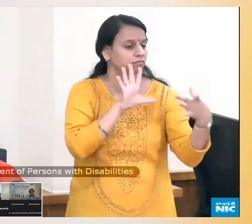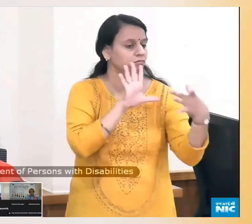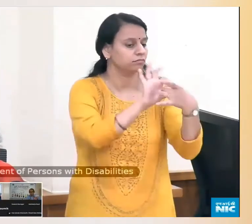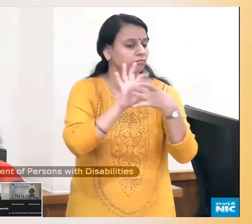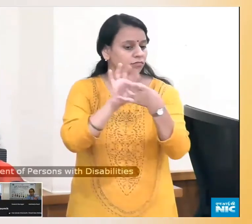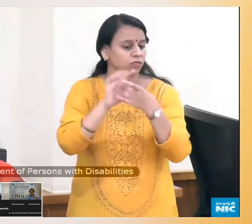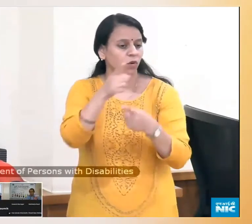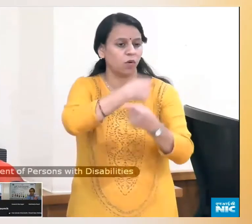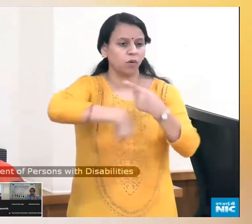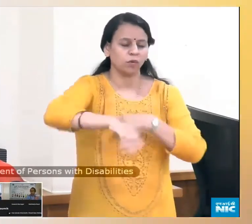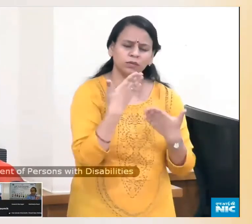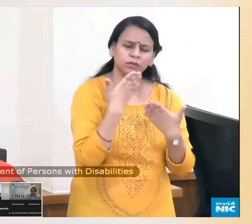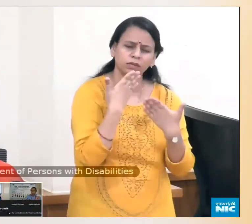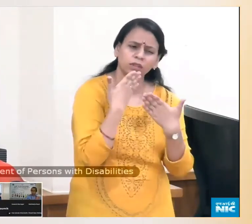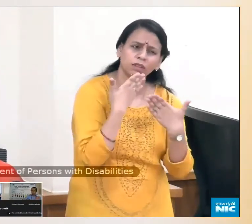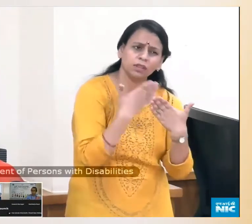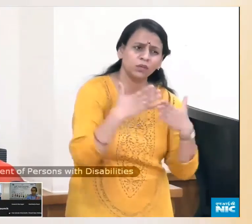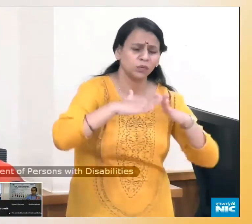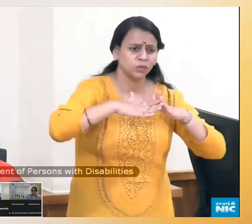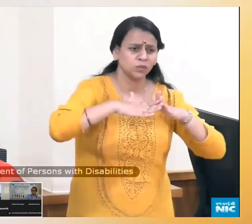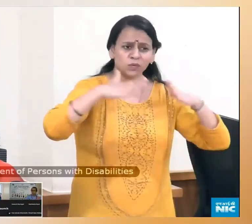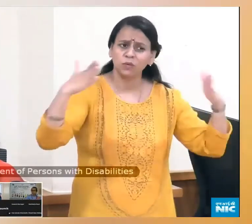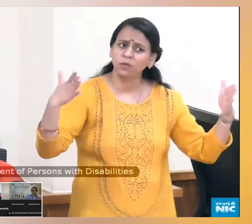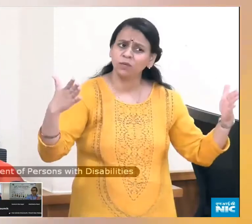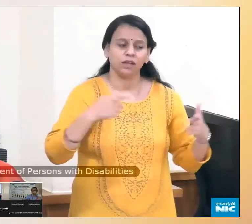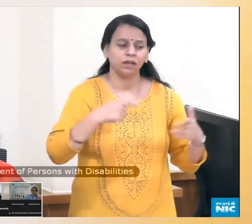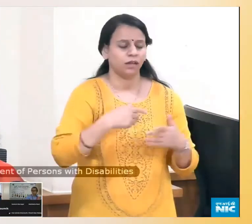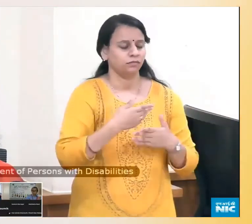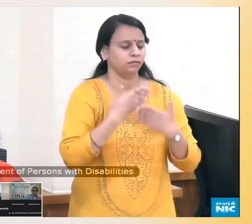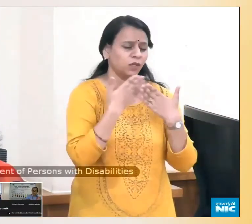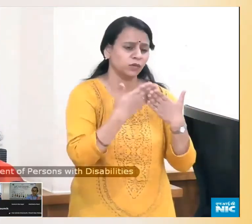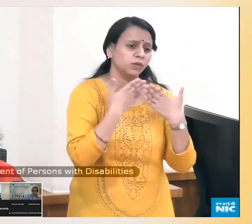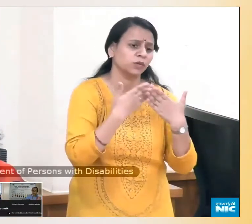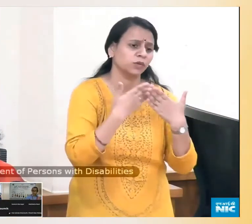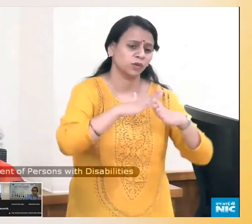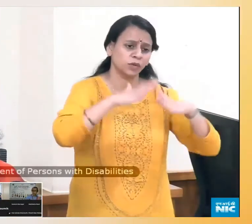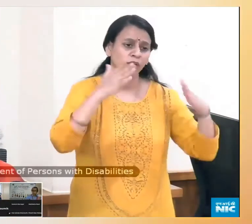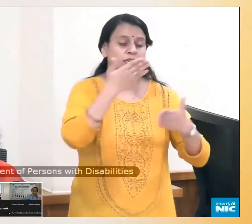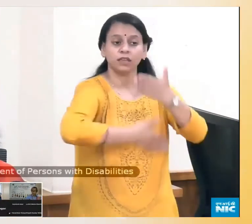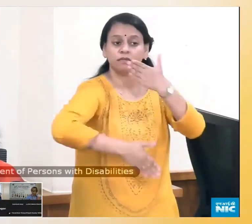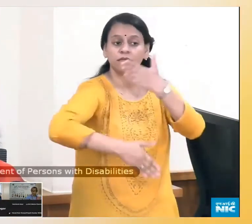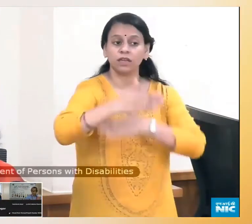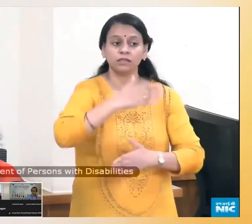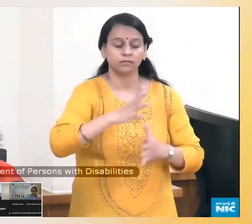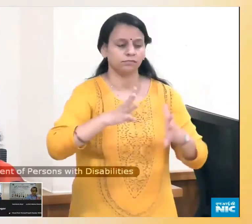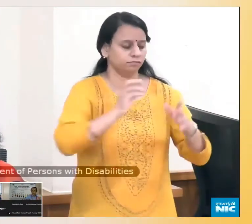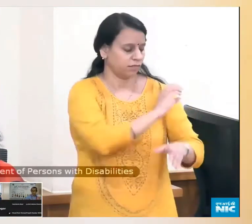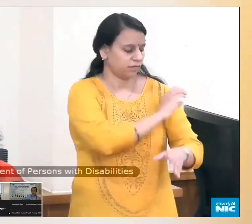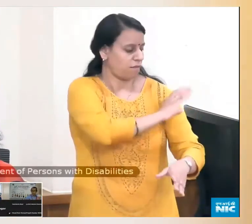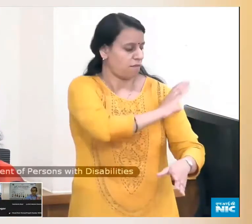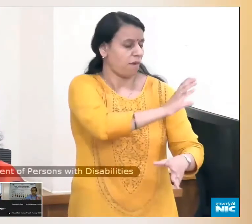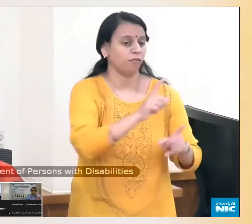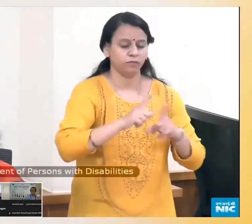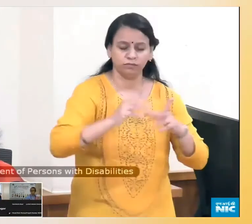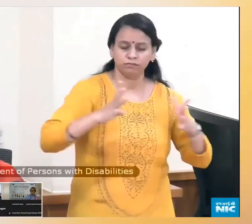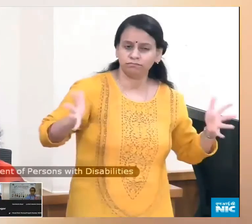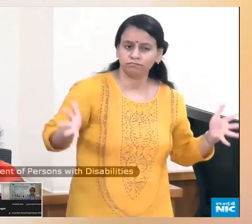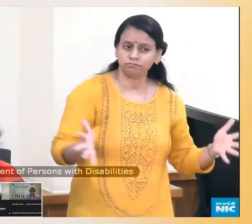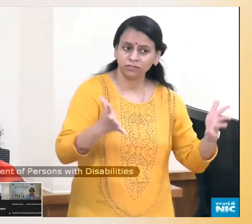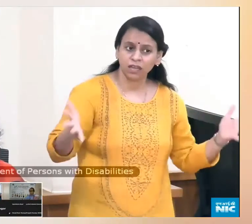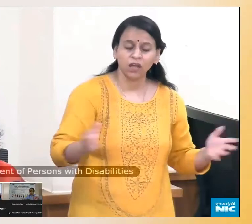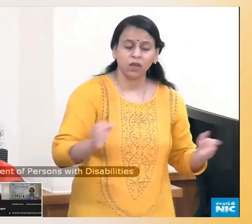सबको मैं धन्यवाद करती हूँ, मेरी आभार प्रकट करती हूँ। दिव्यांगजन को सशक्तिकरण करने के